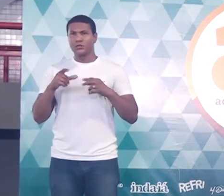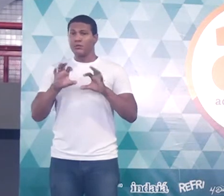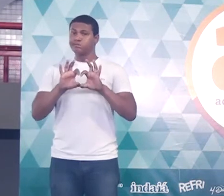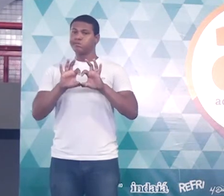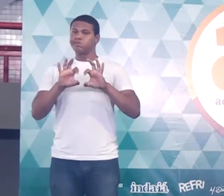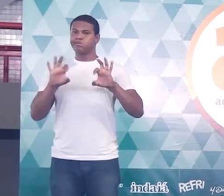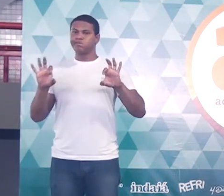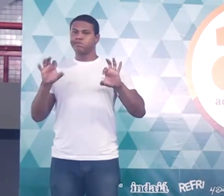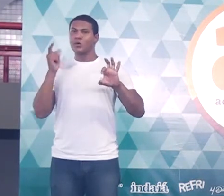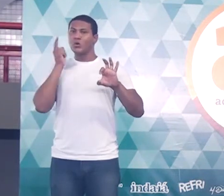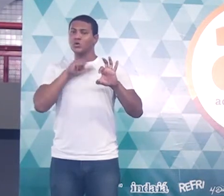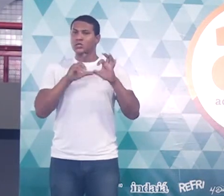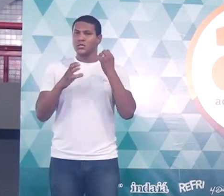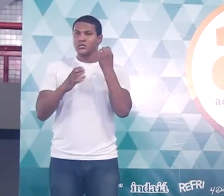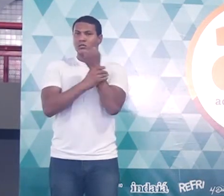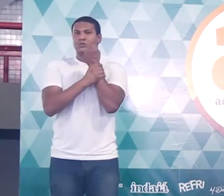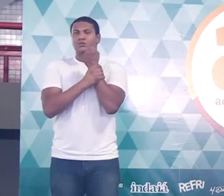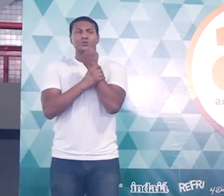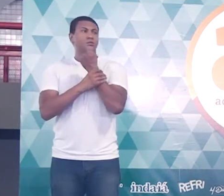grossura, né,